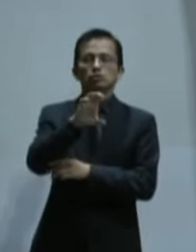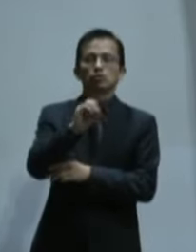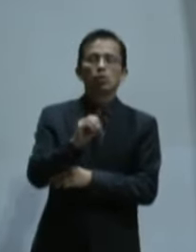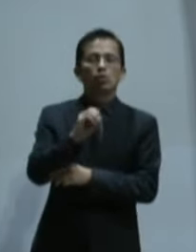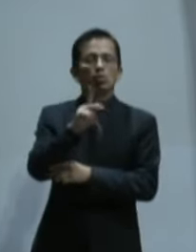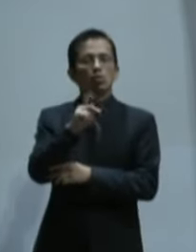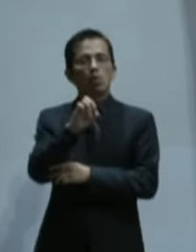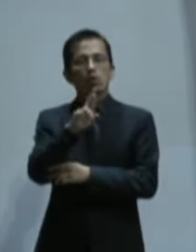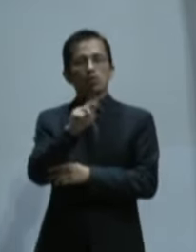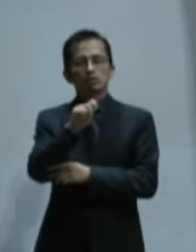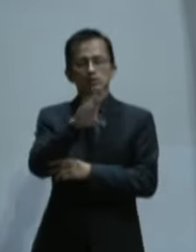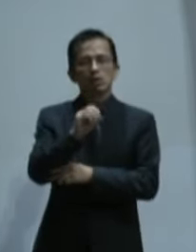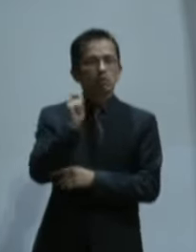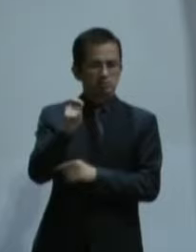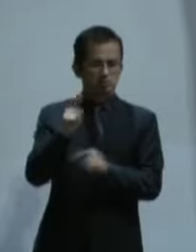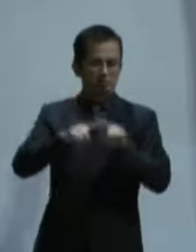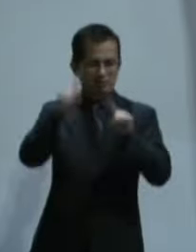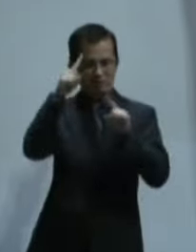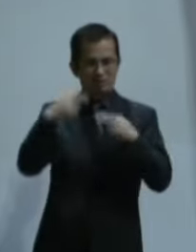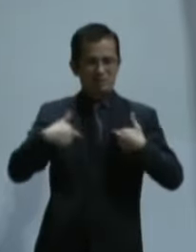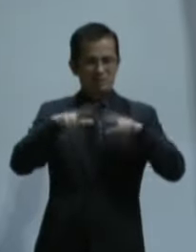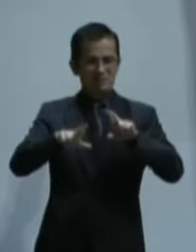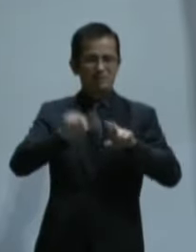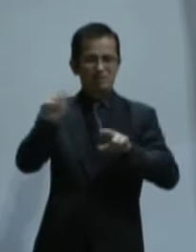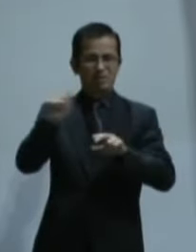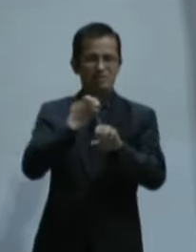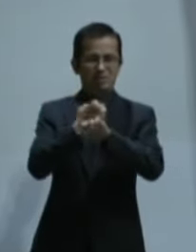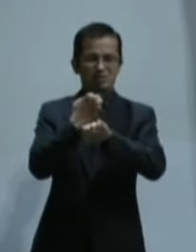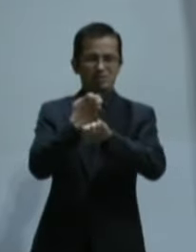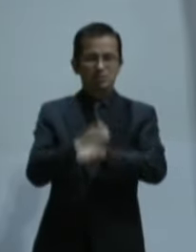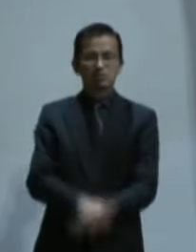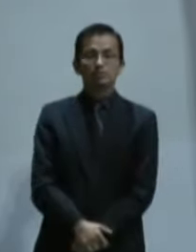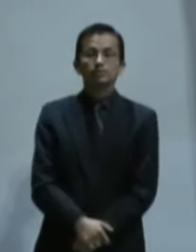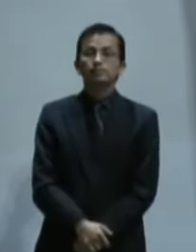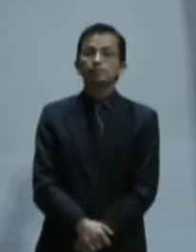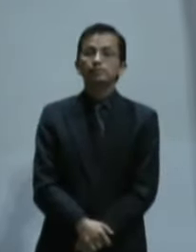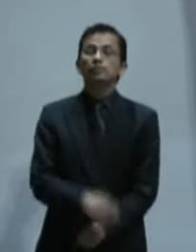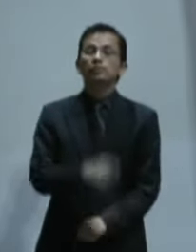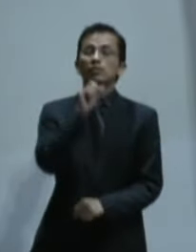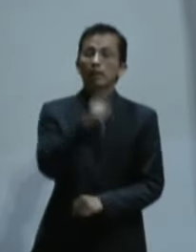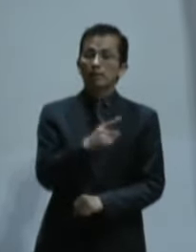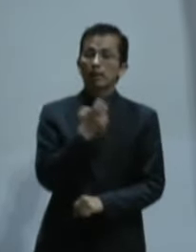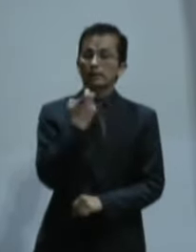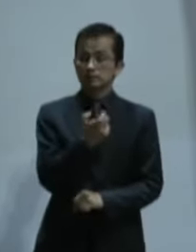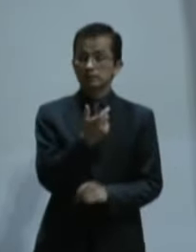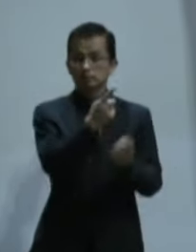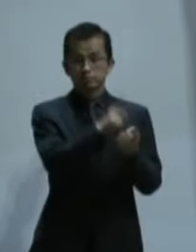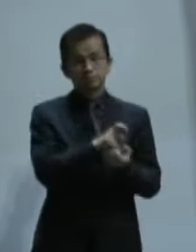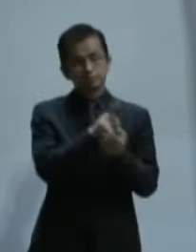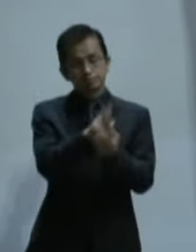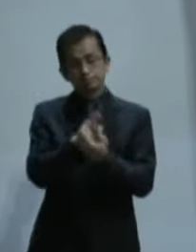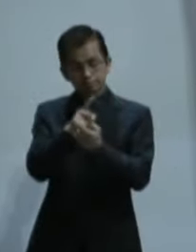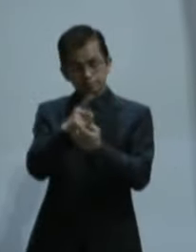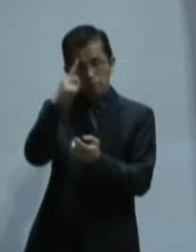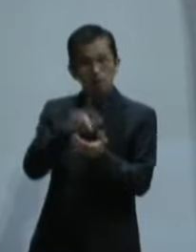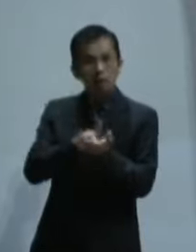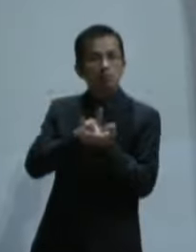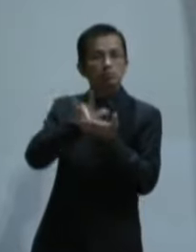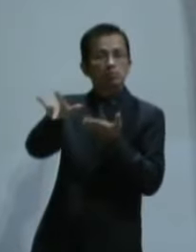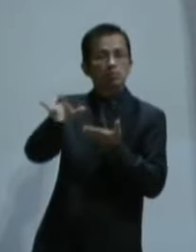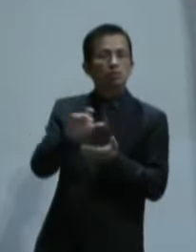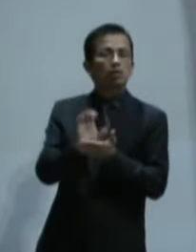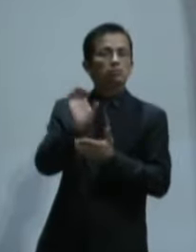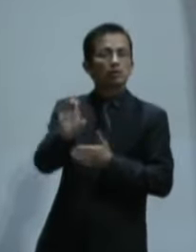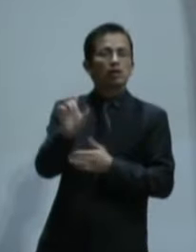internacional de San Luis missuri y posteriormente se ha destinado los recursos Para apoyar a cientos de organizaciones de la